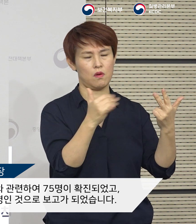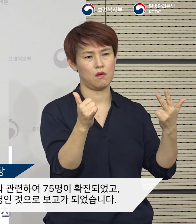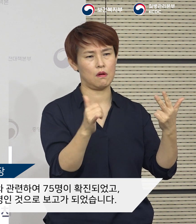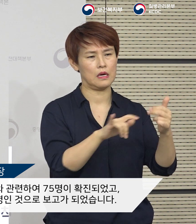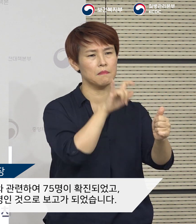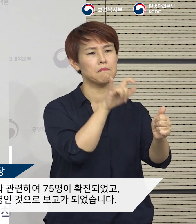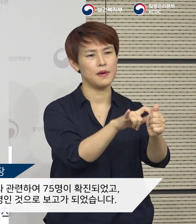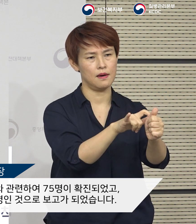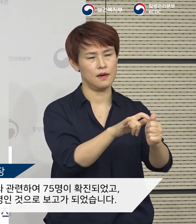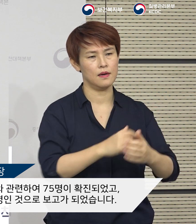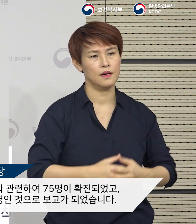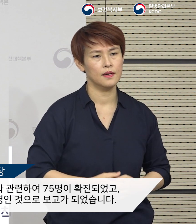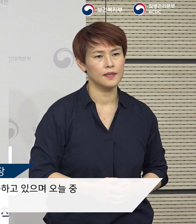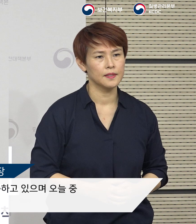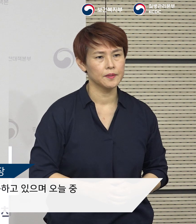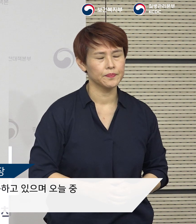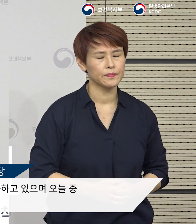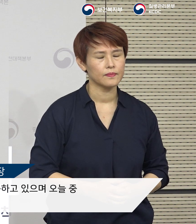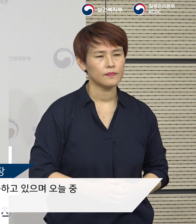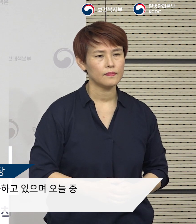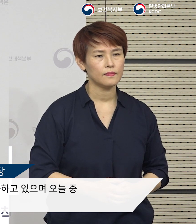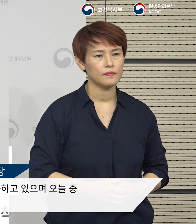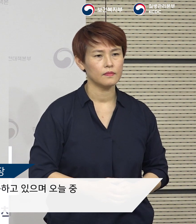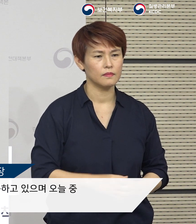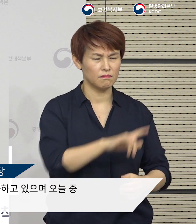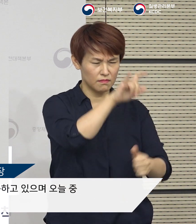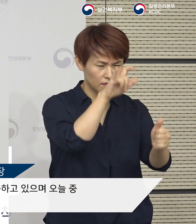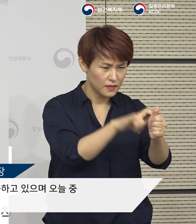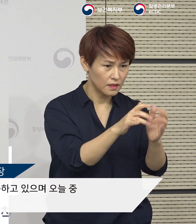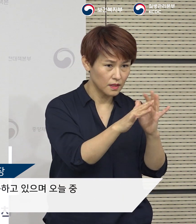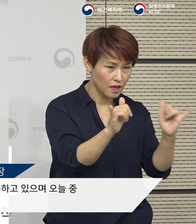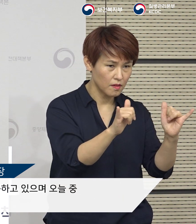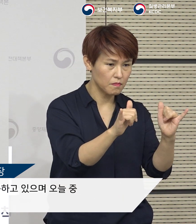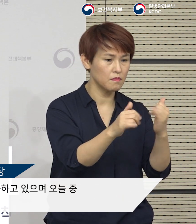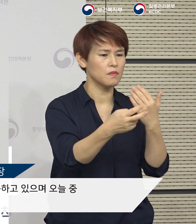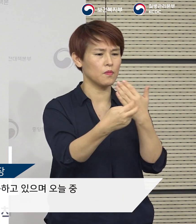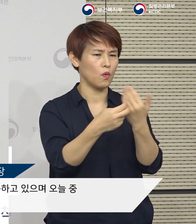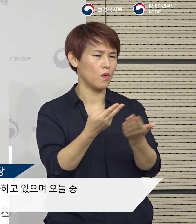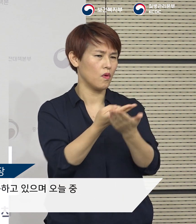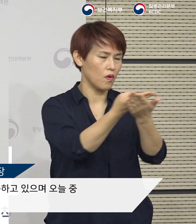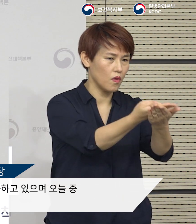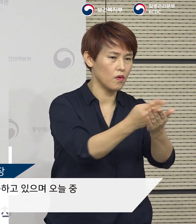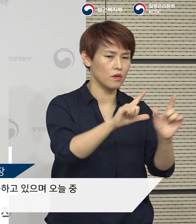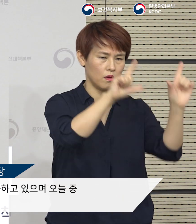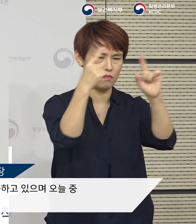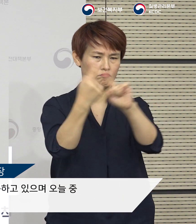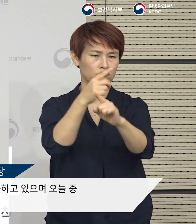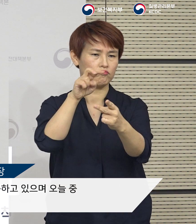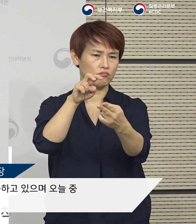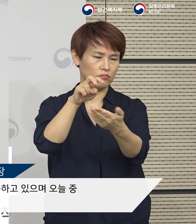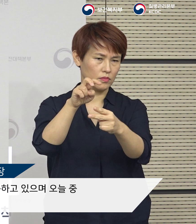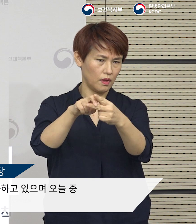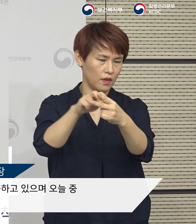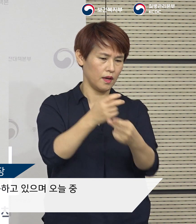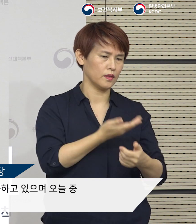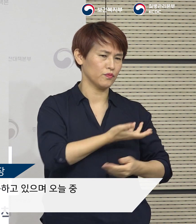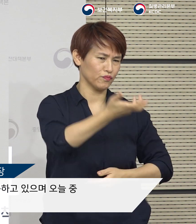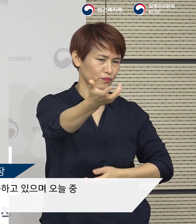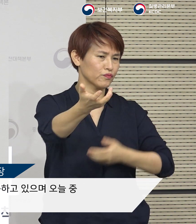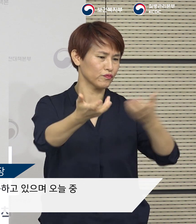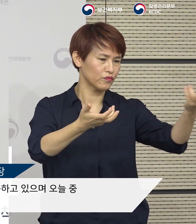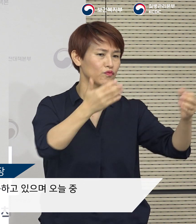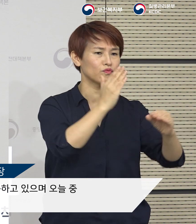57명인 것으로 보고가 되었습니다. 확진 환자들을 병원과 생활치료센터 등으로 이송하고 있으며 오늘 중 모든